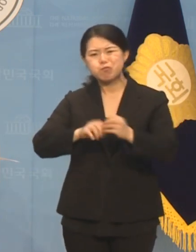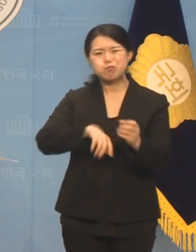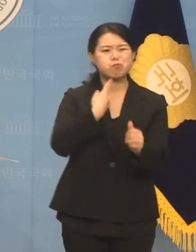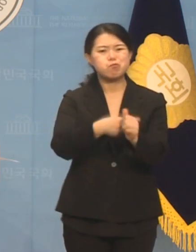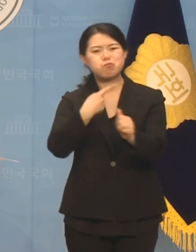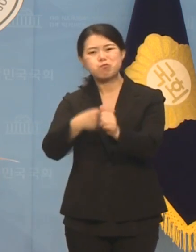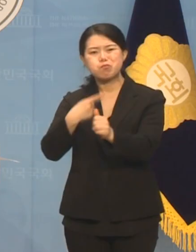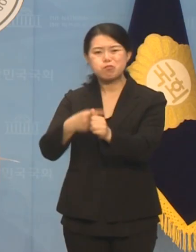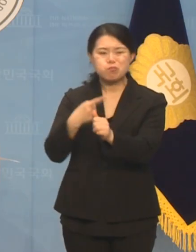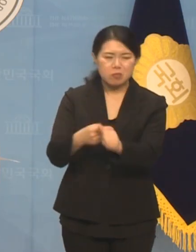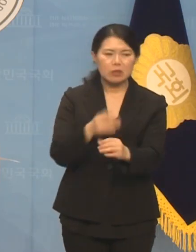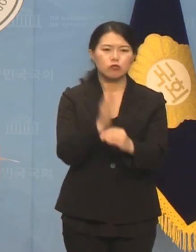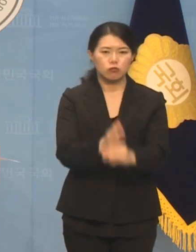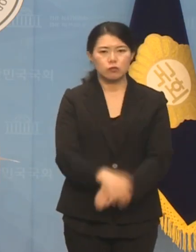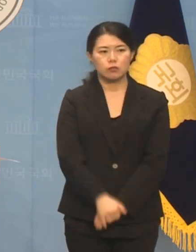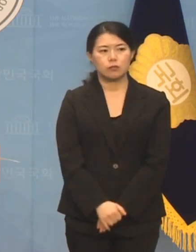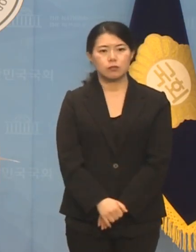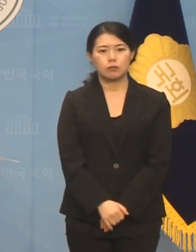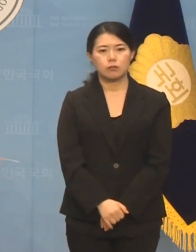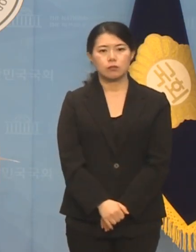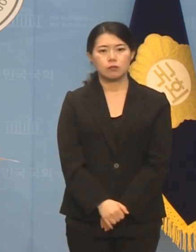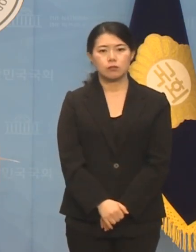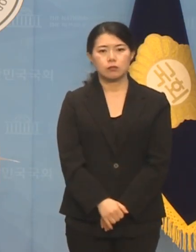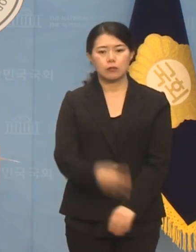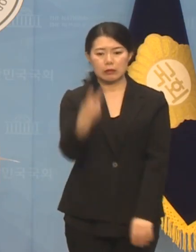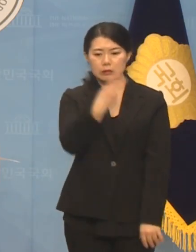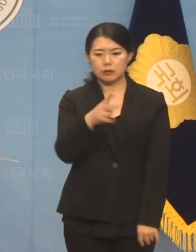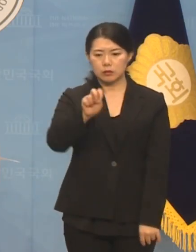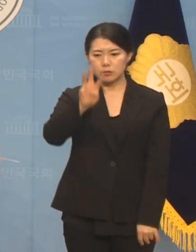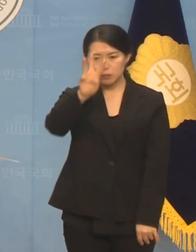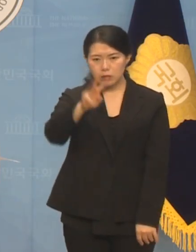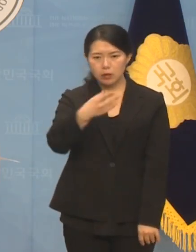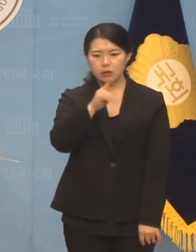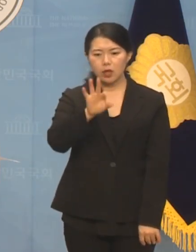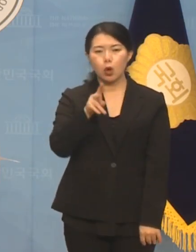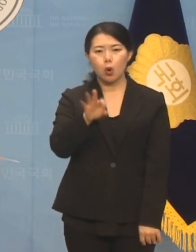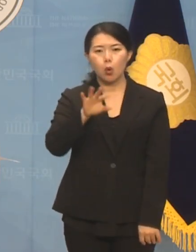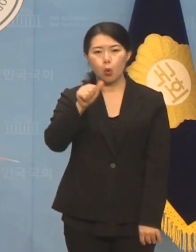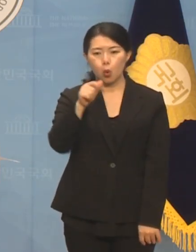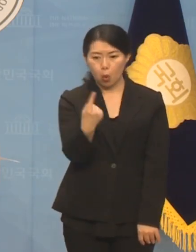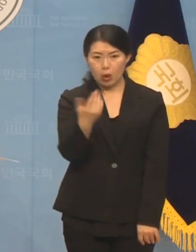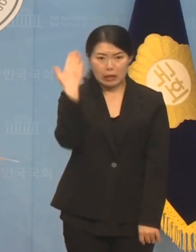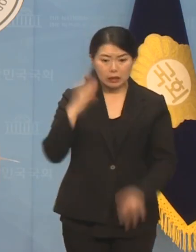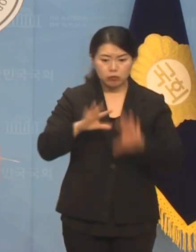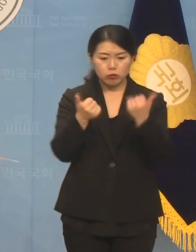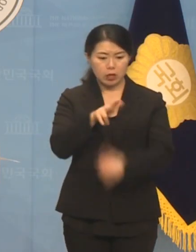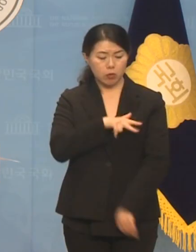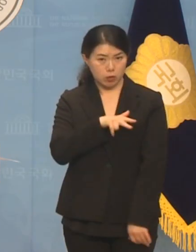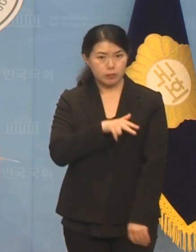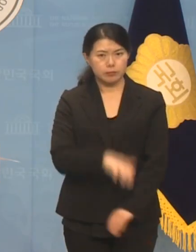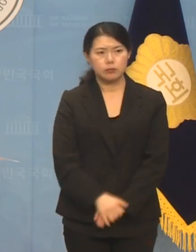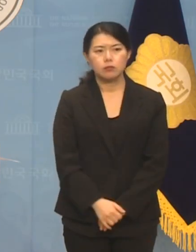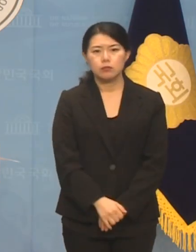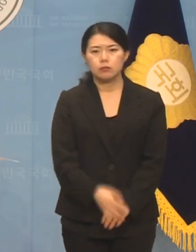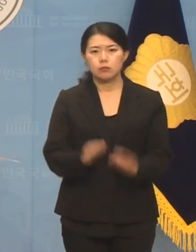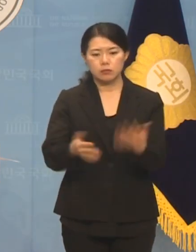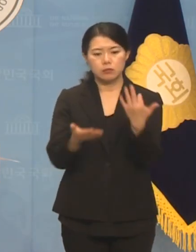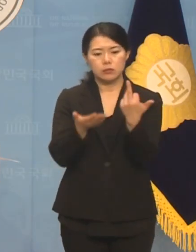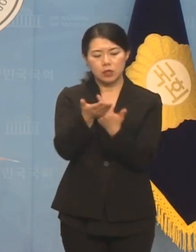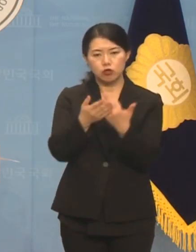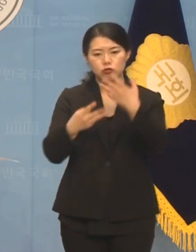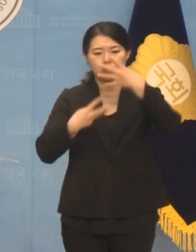폄훼하는 데 동조하고 있습니다. 2023년 태영호 당시 국민의힘 의원은 제주 4.3